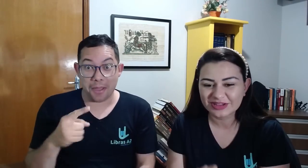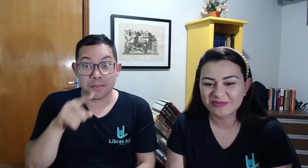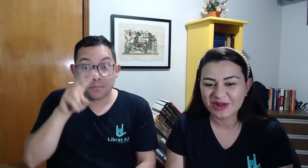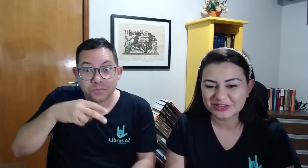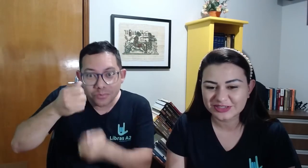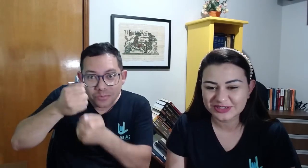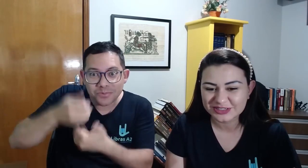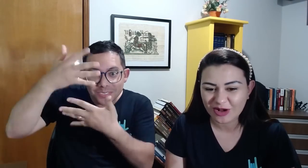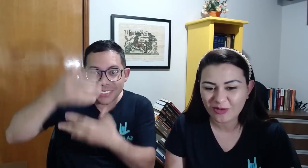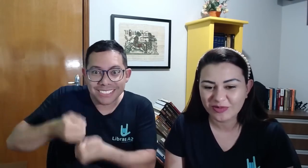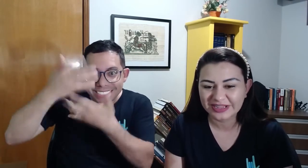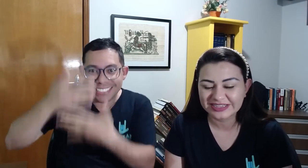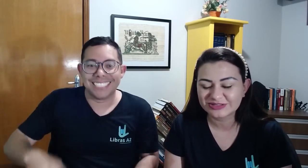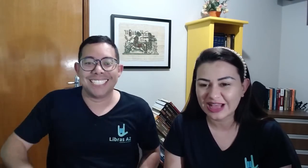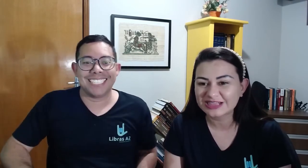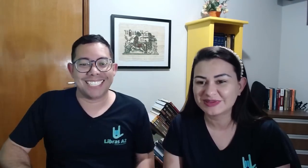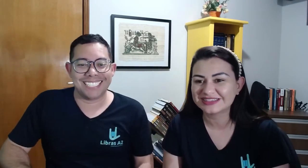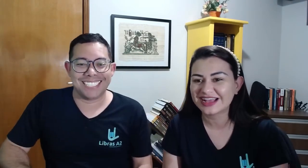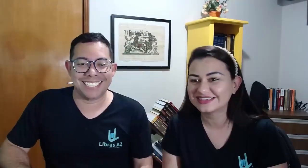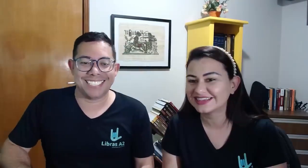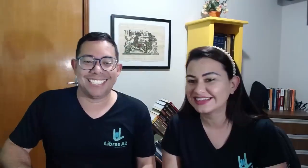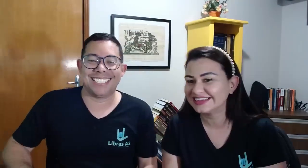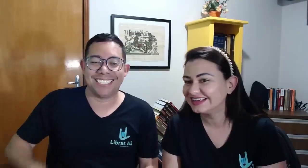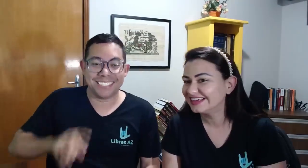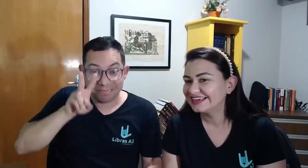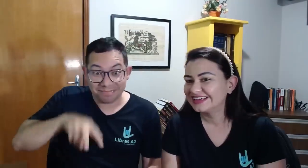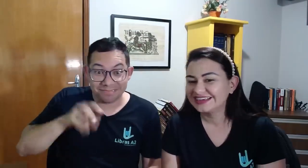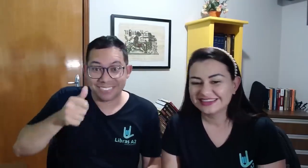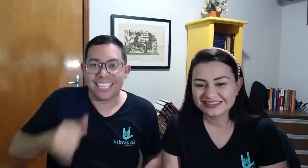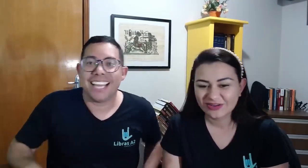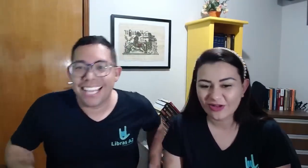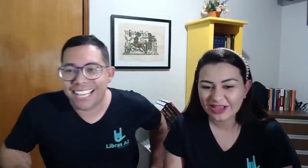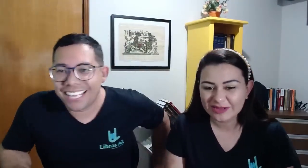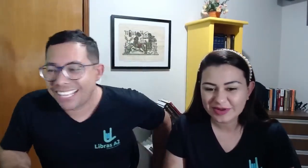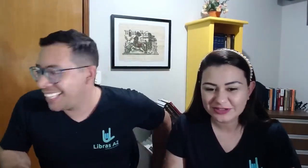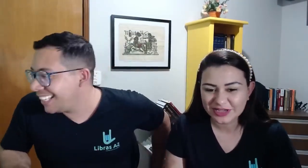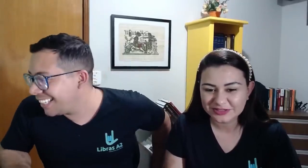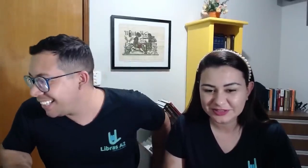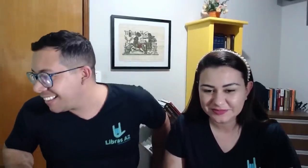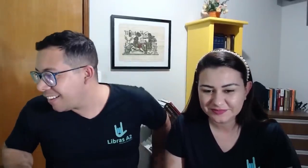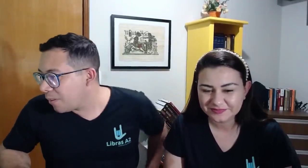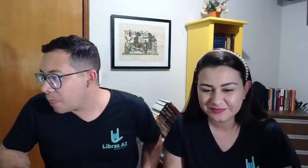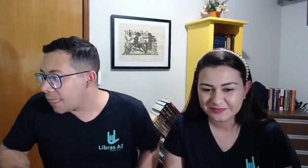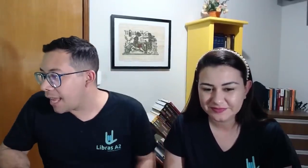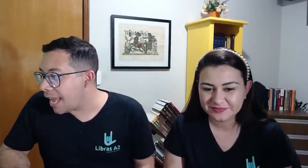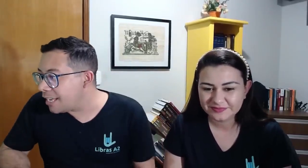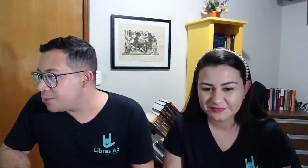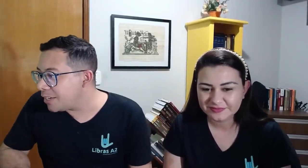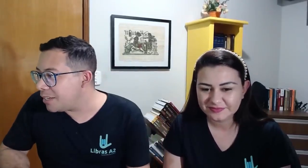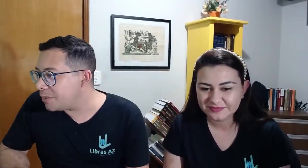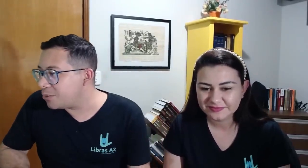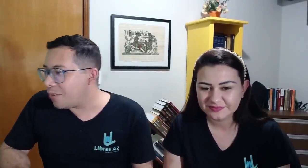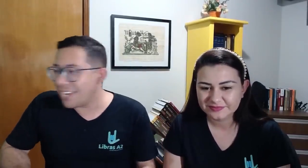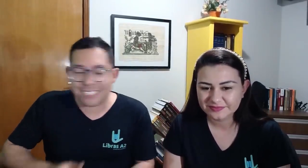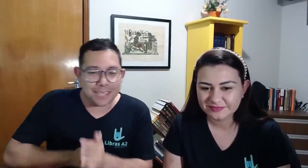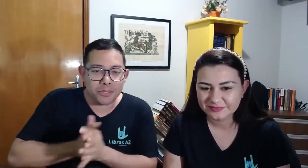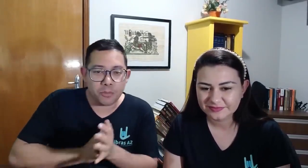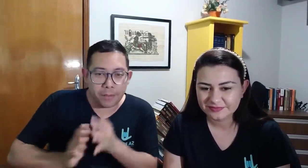aqui pra gente. A gente tá acompanhando, tá? As mensagens aqui. Coloca aí pra gente. É isso aí, pessoal. É isso aí. Muito bem. O